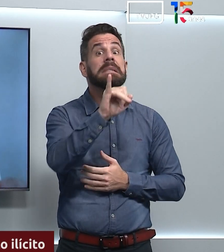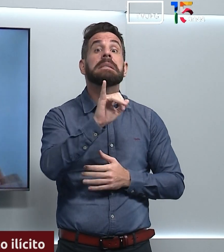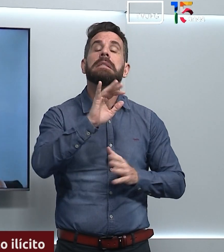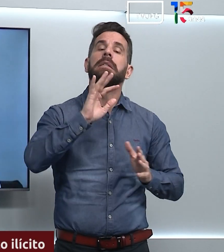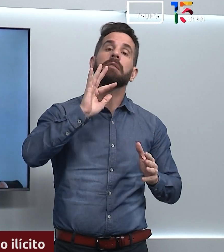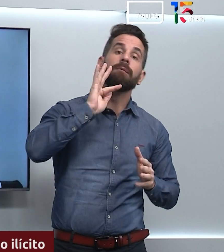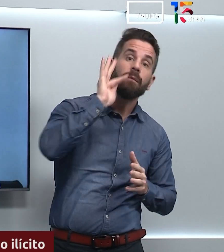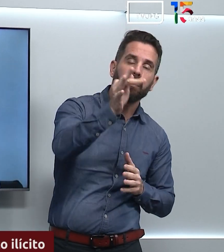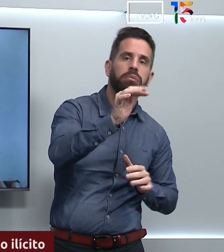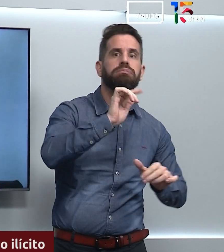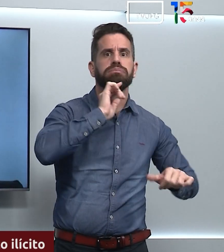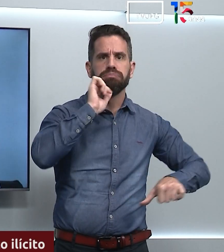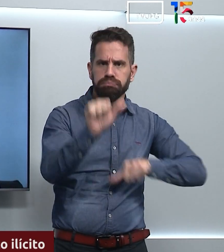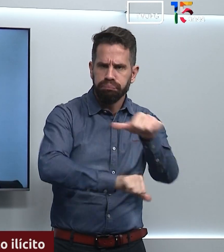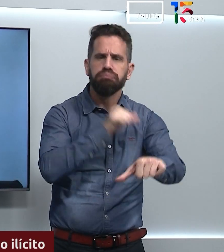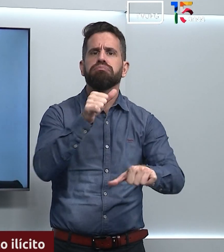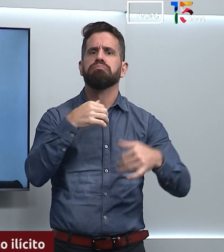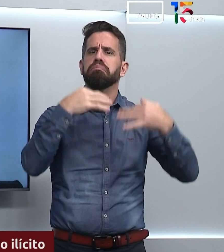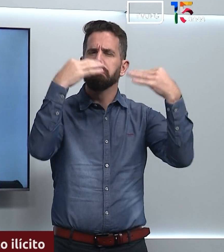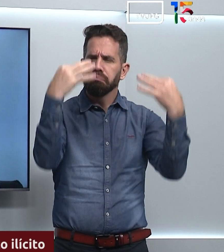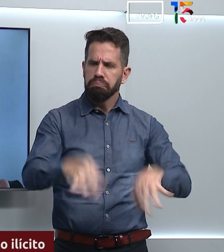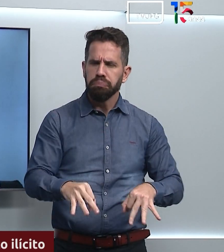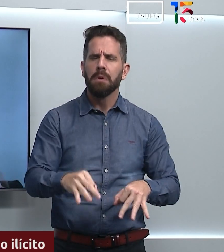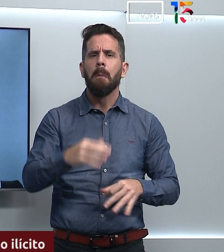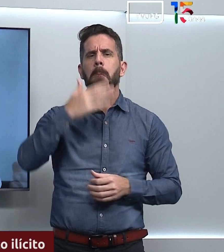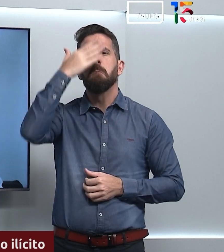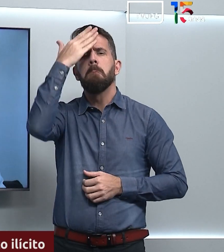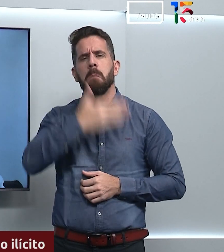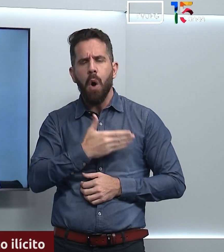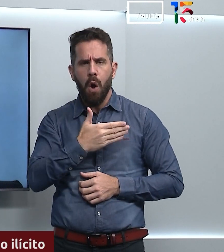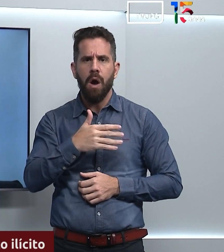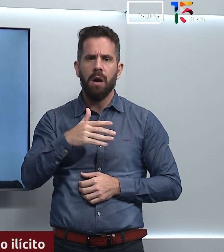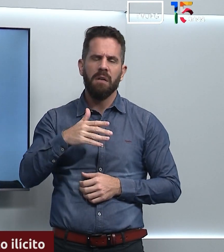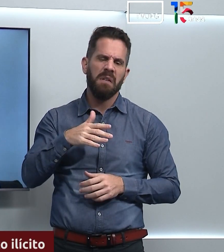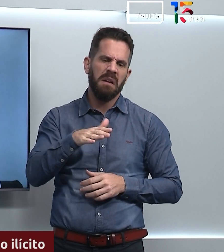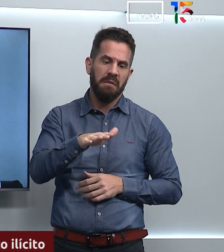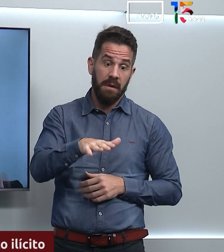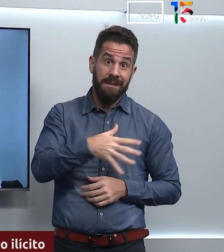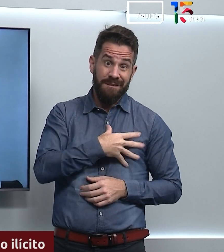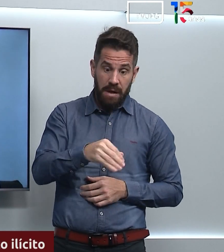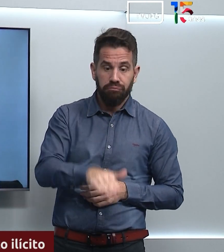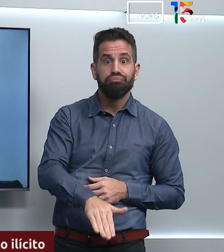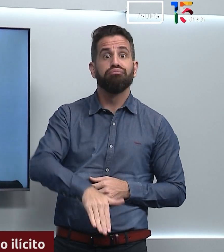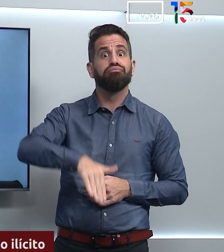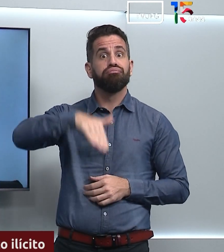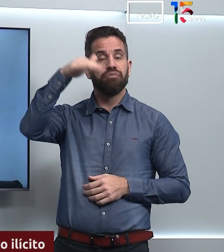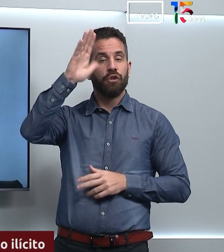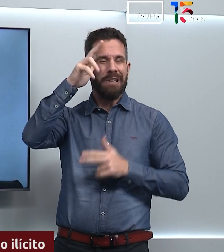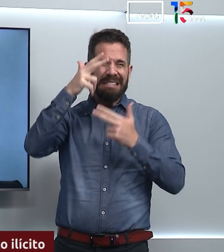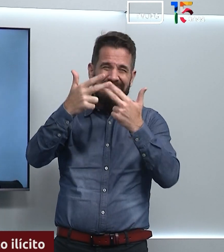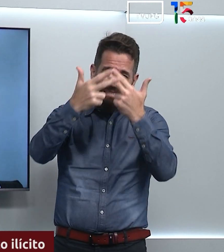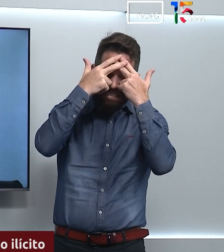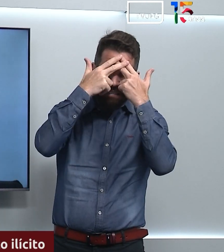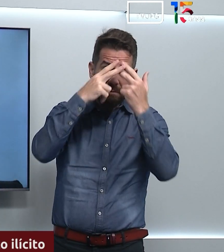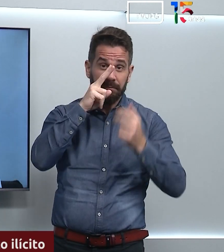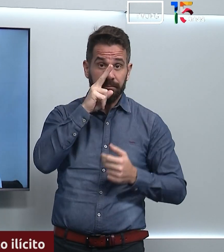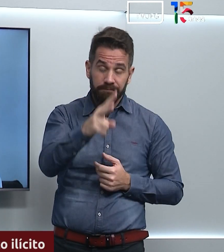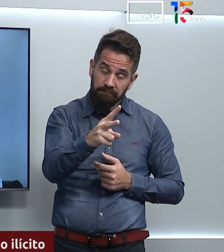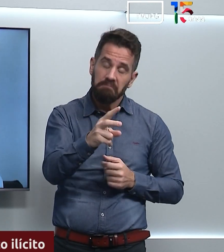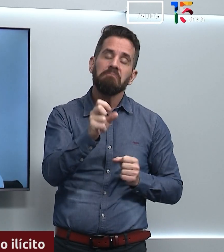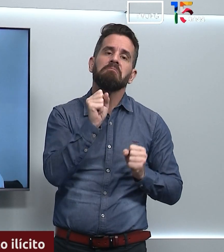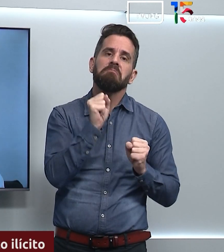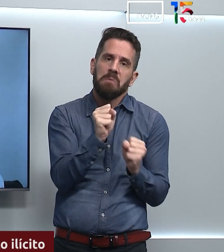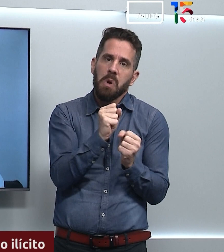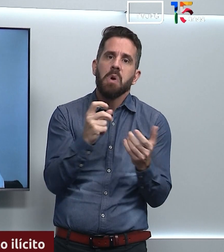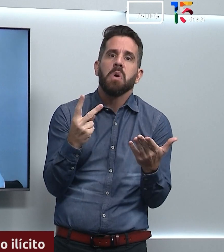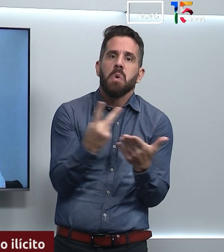provando que realmente o jovem ou a criança tem as sequelas do abandono, nós já teremos direito